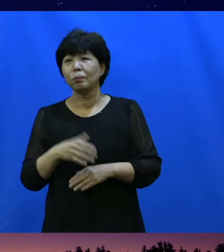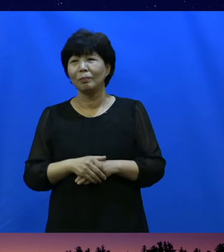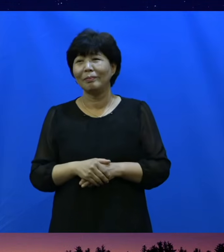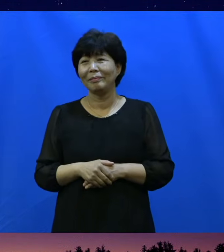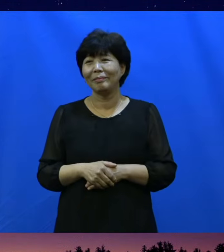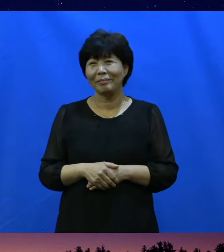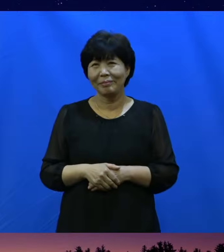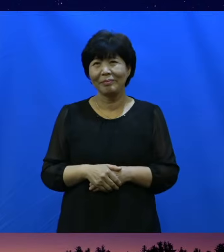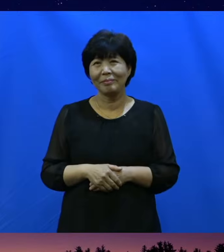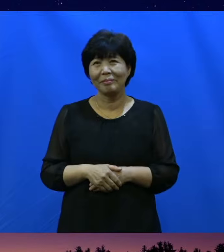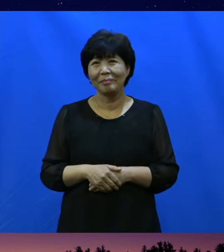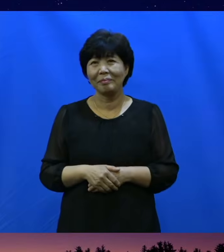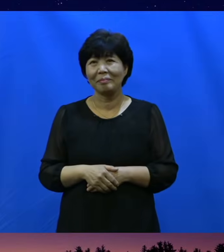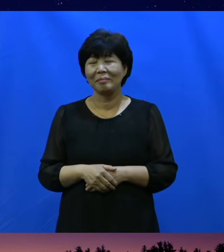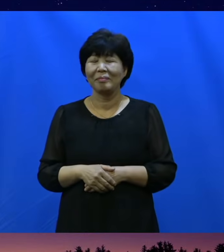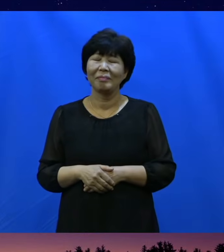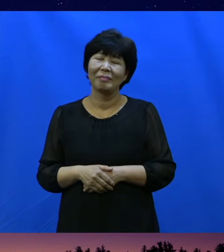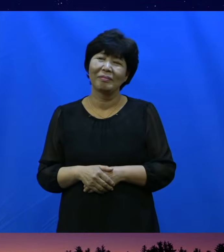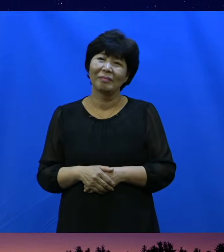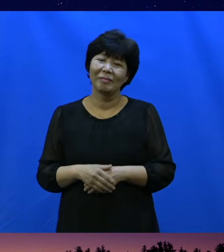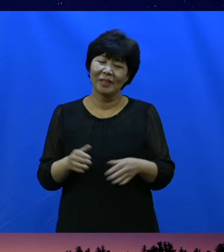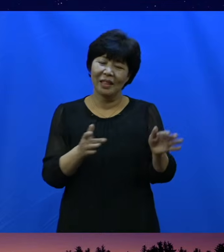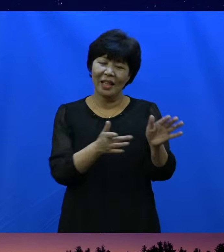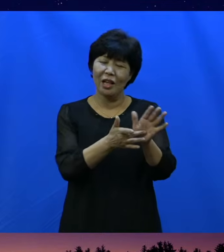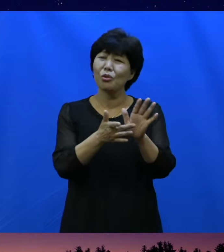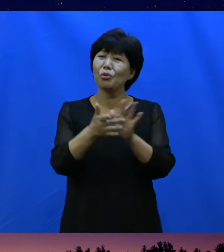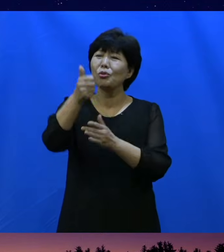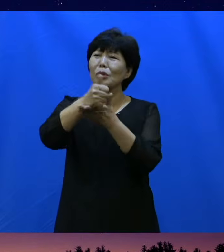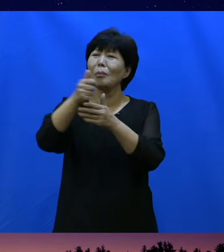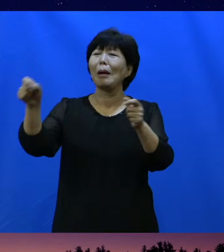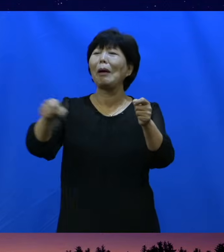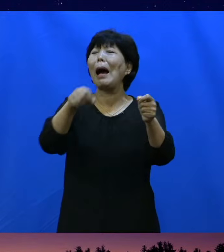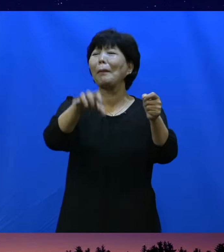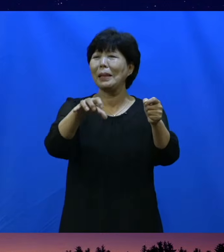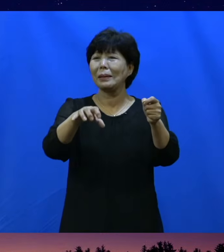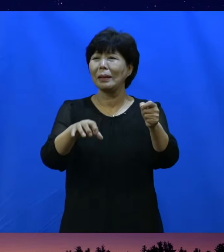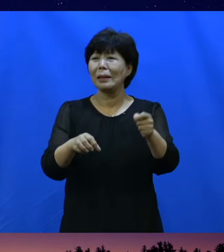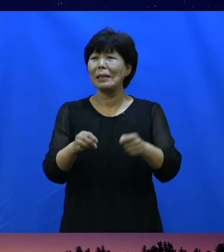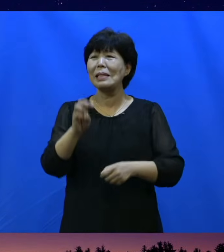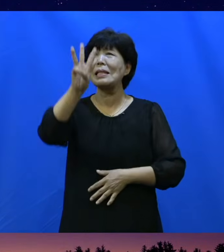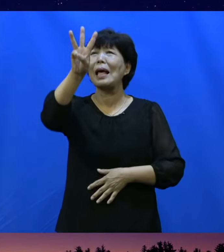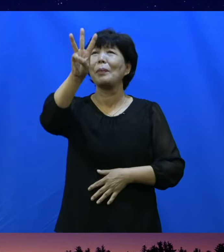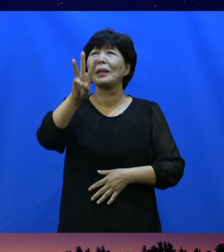앞에서, 신문을 당하고 있는 그 앞에서 부인을 했잖아. 3번.